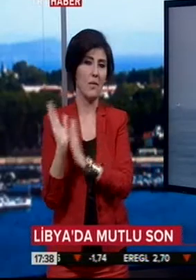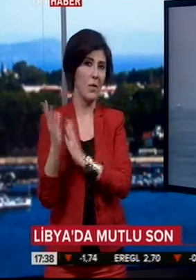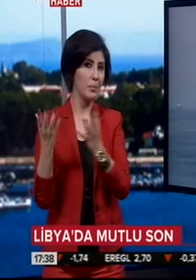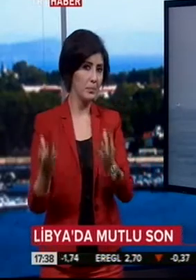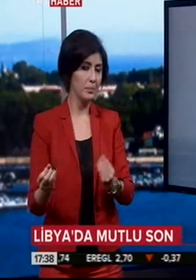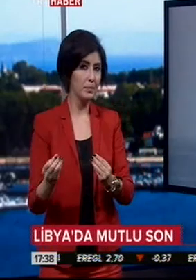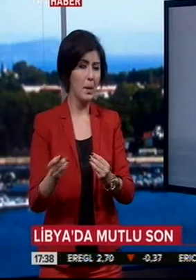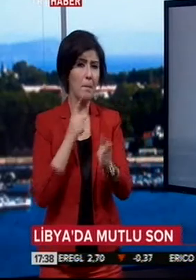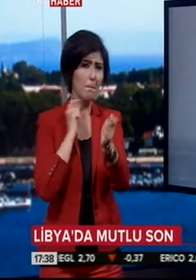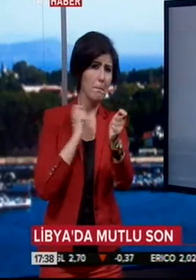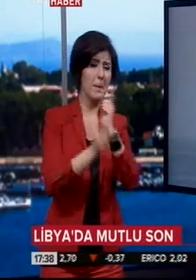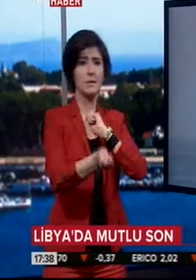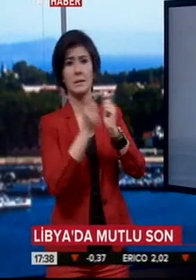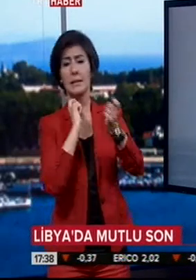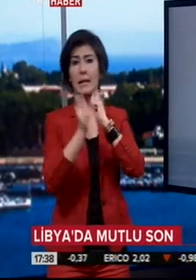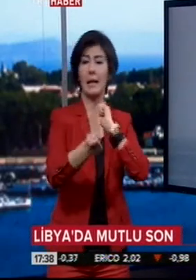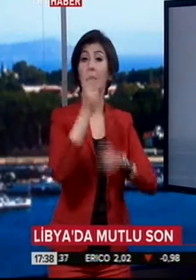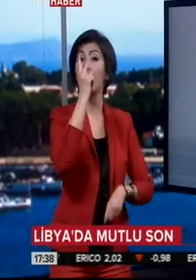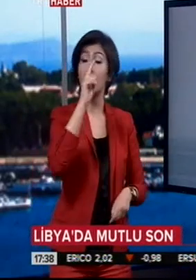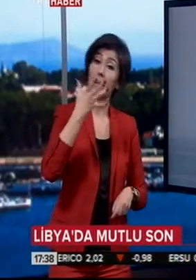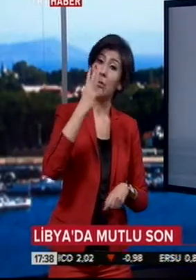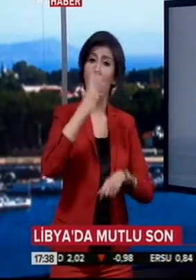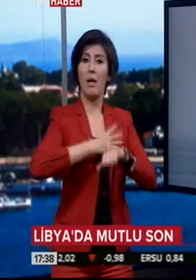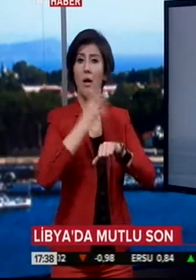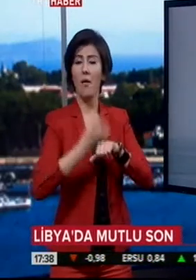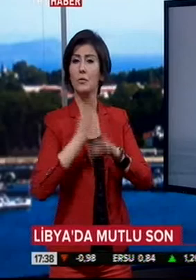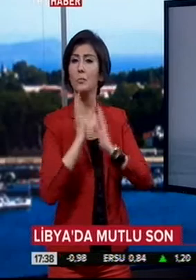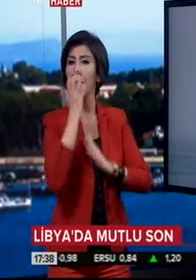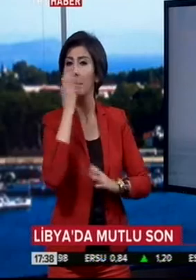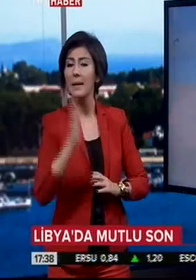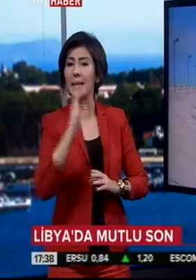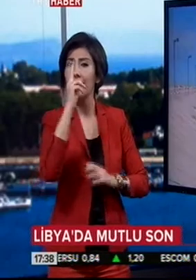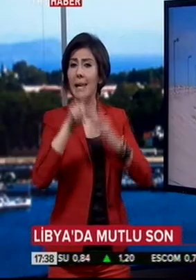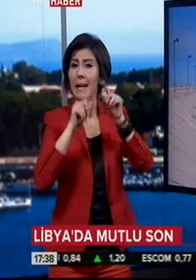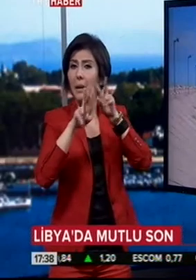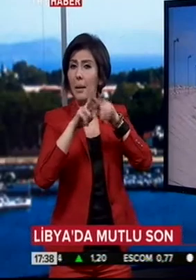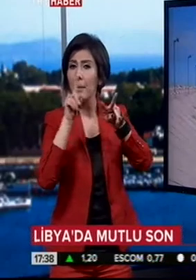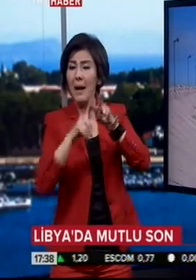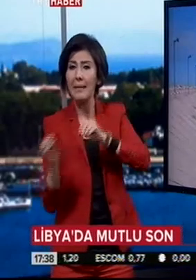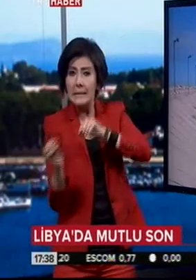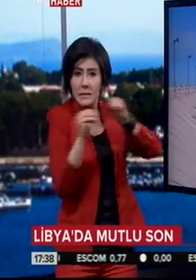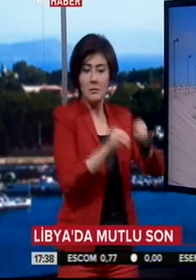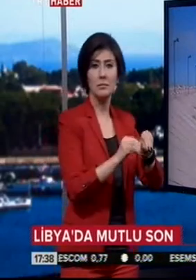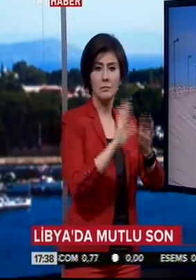edecek. Pazarlıkların 2 ila 4 hafta sürmesi beklenirken İki limanın iadesi karşılığında muhaliflere